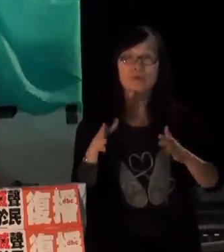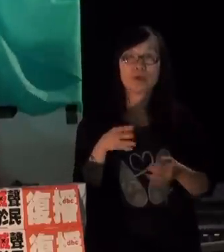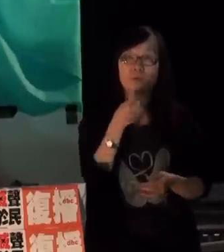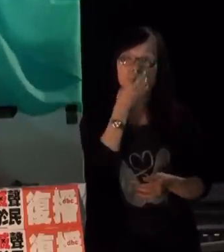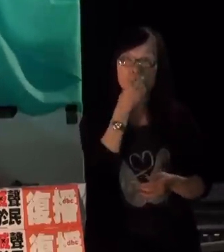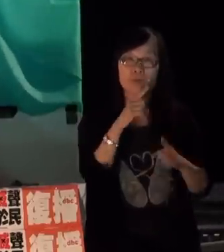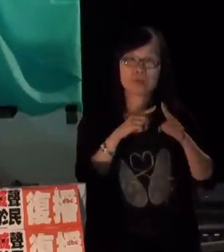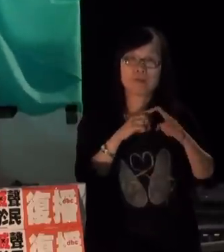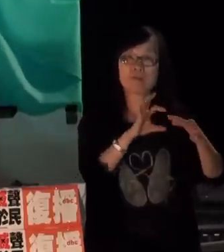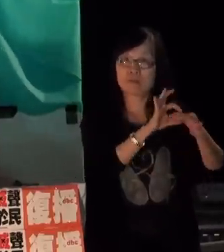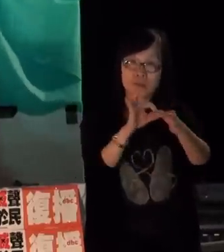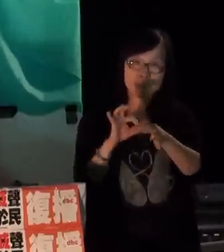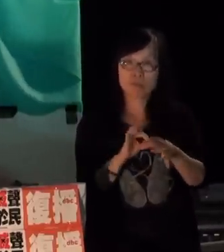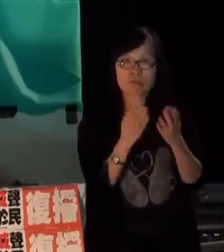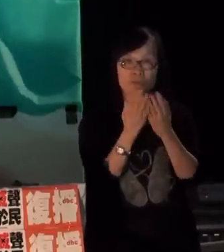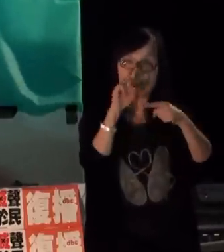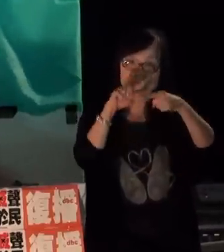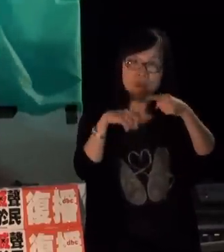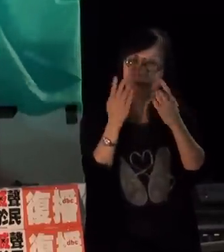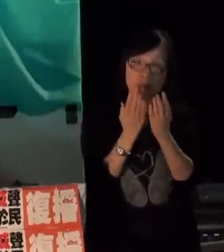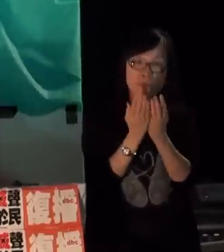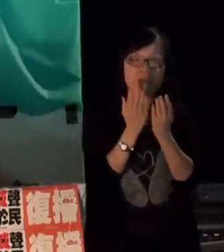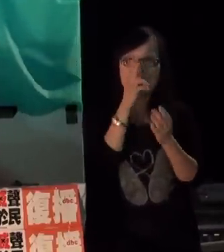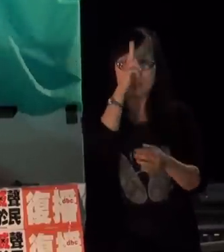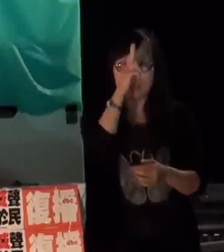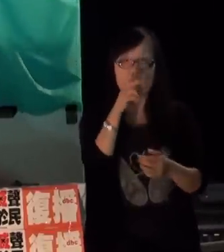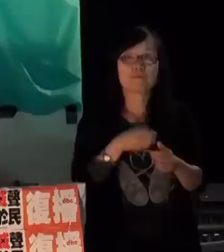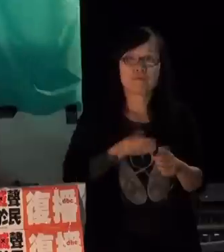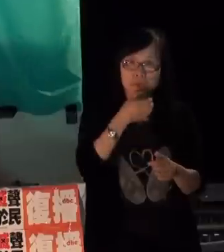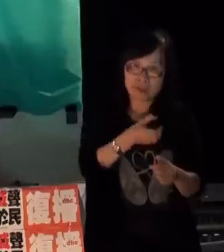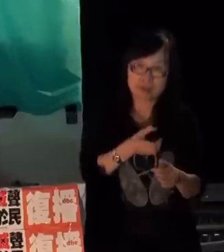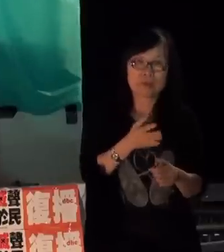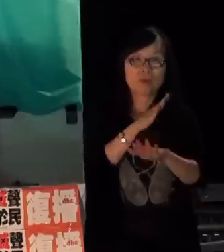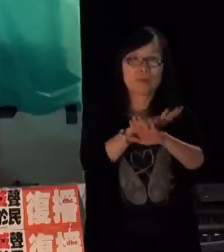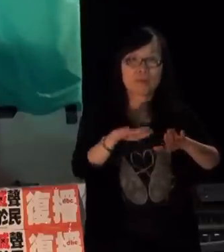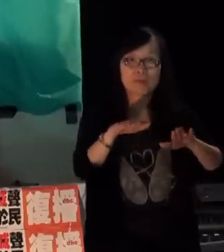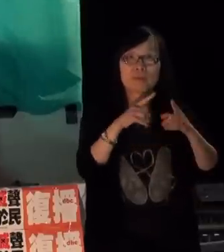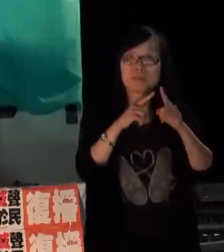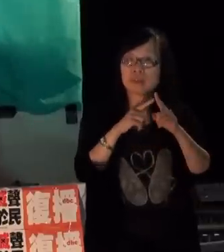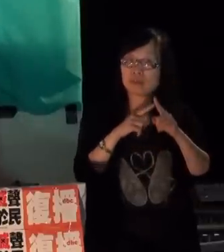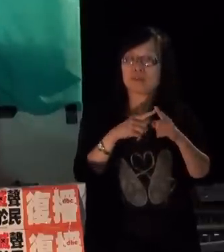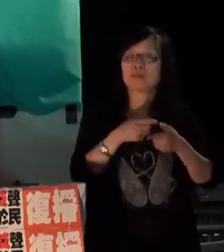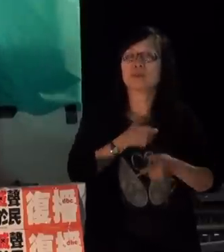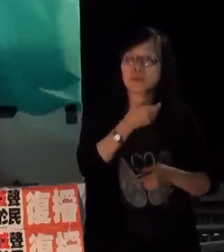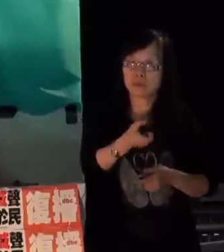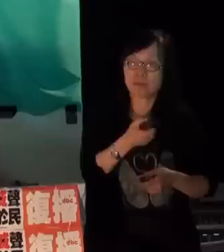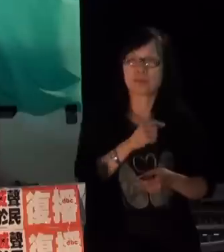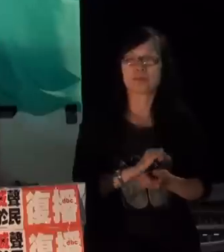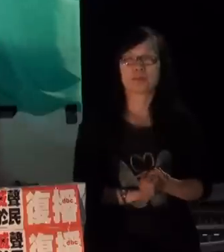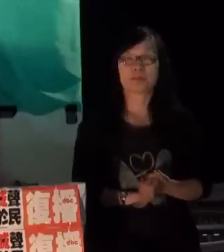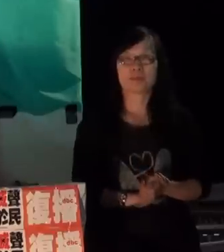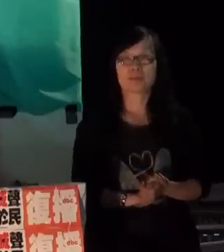同香港人有關，係咪先？你讀大學係政府資助嘅，政府資助即係普通人有錢俾嘅。 即係我資助啦，我要俾數。 好簡單，